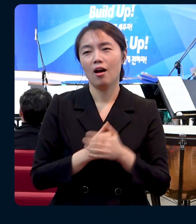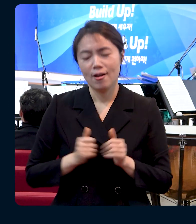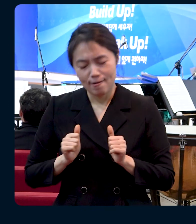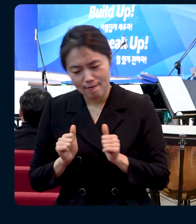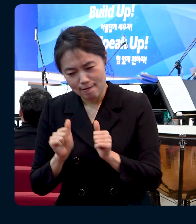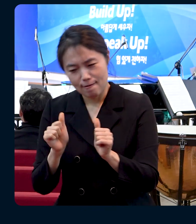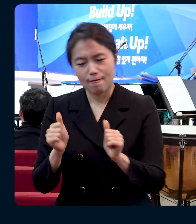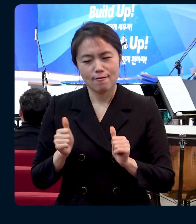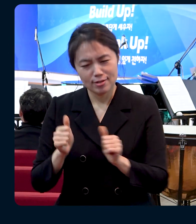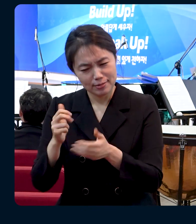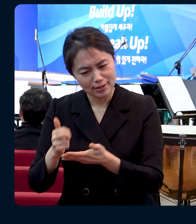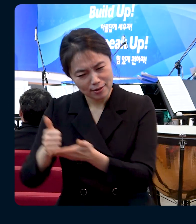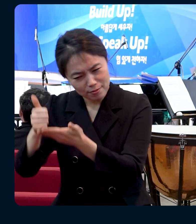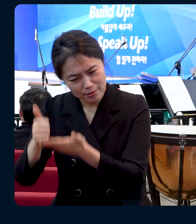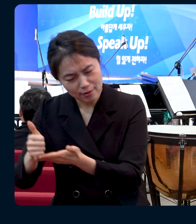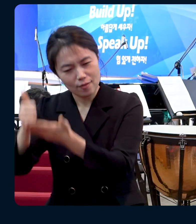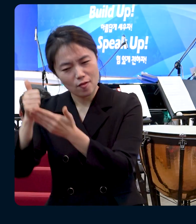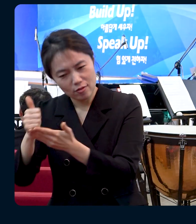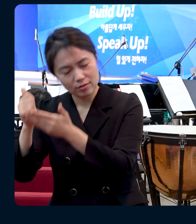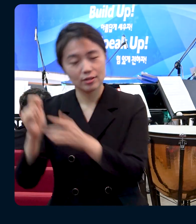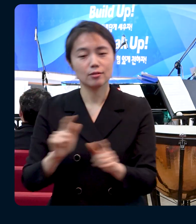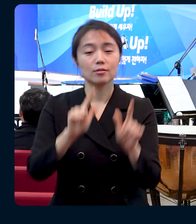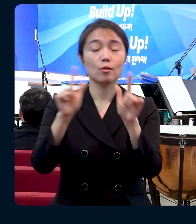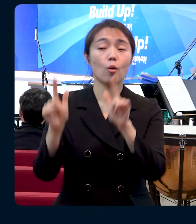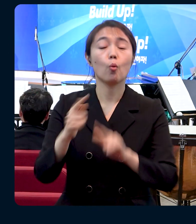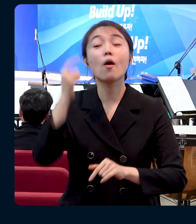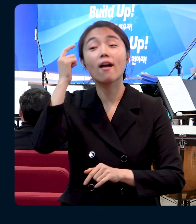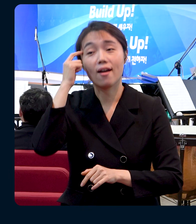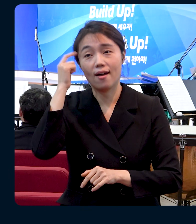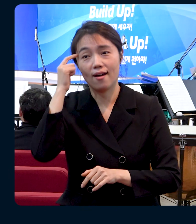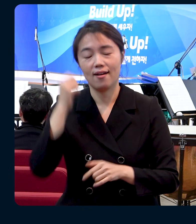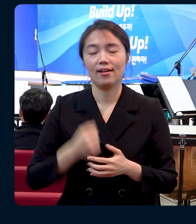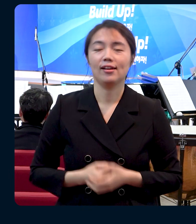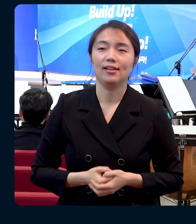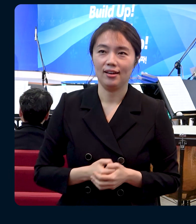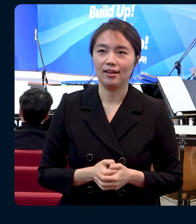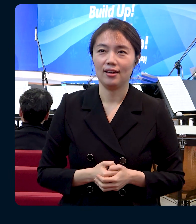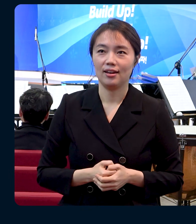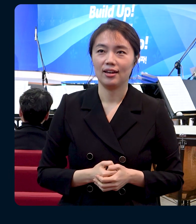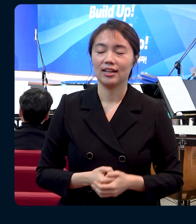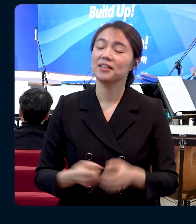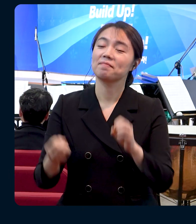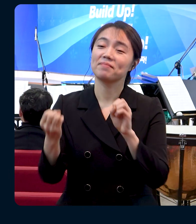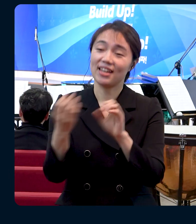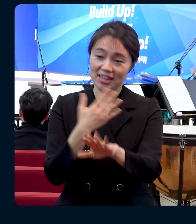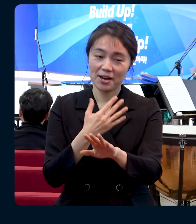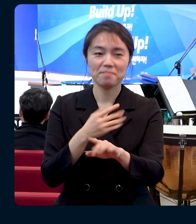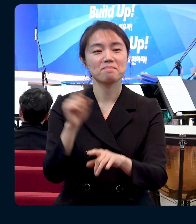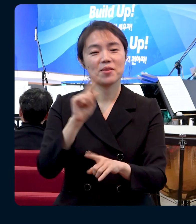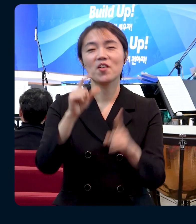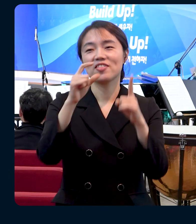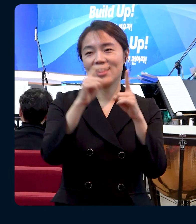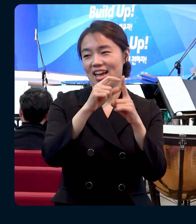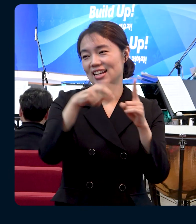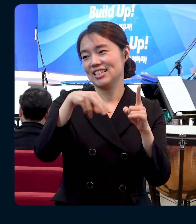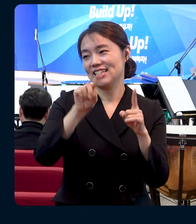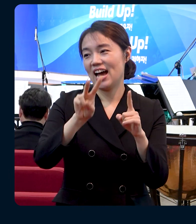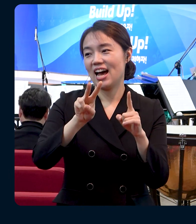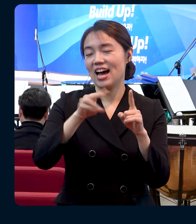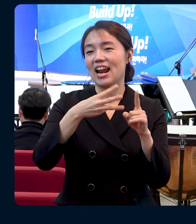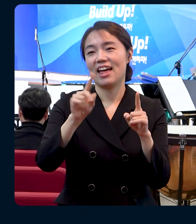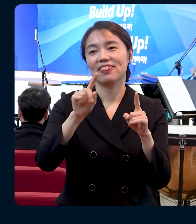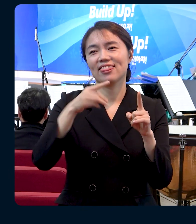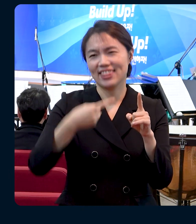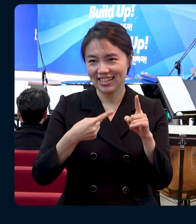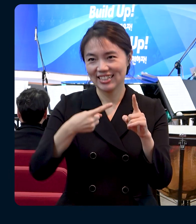그렇게 성실하게 섬기고 일할 수 있었을까? 그 답이 또한 이 샤라트라고 하는 이 말에